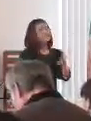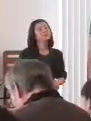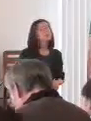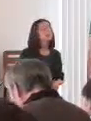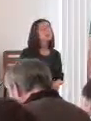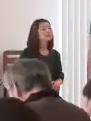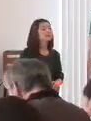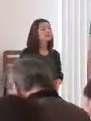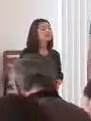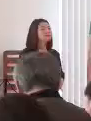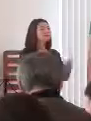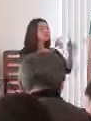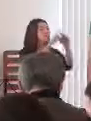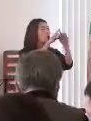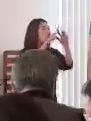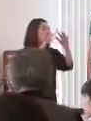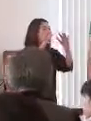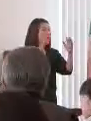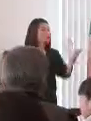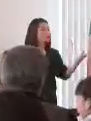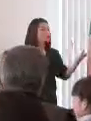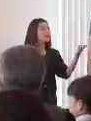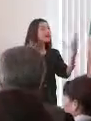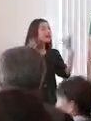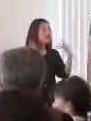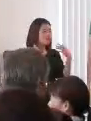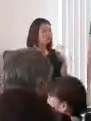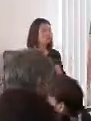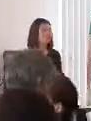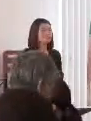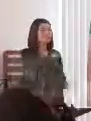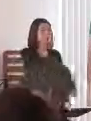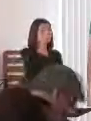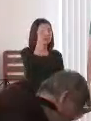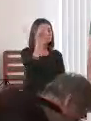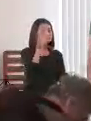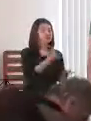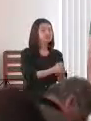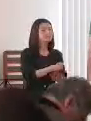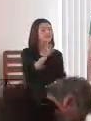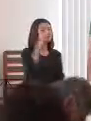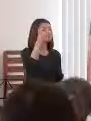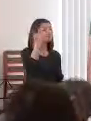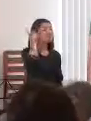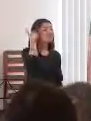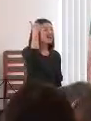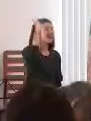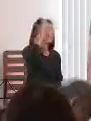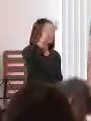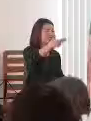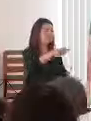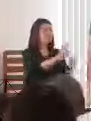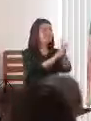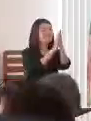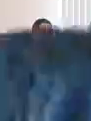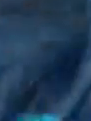教会学校のね、ペープサートね素晴らしかったですね。また来週もやってもらいたいぐらいね。